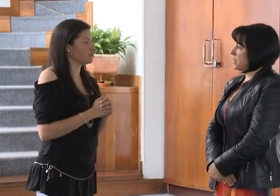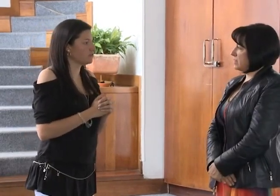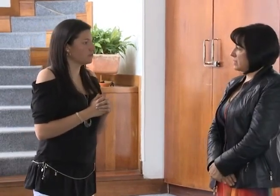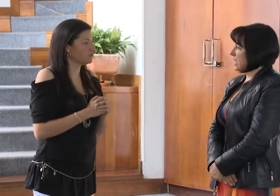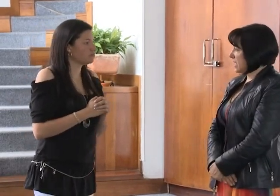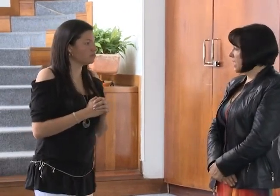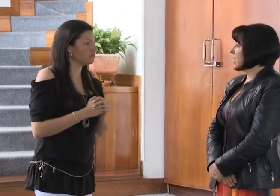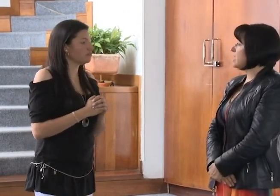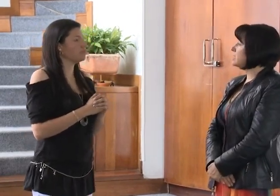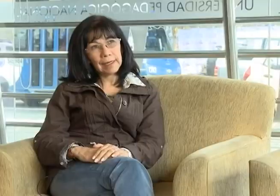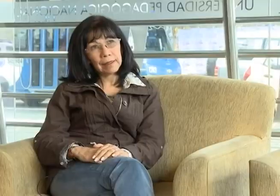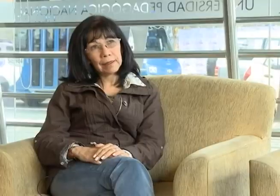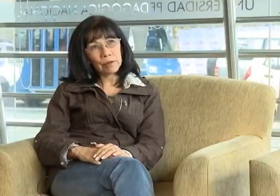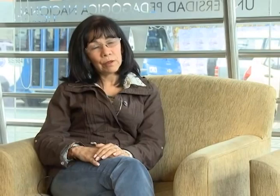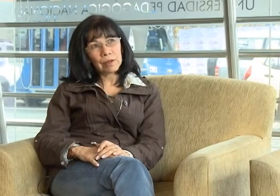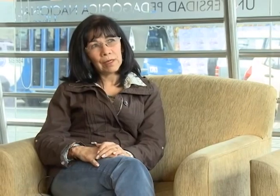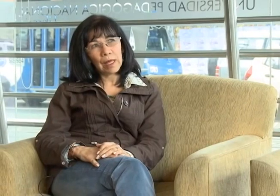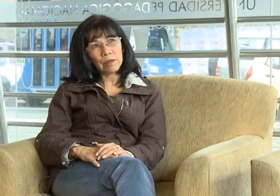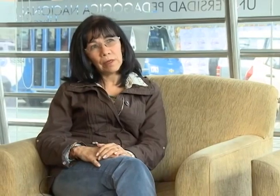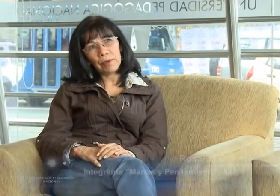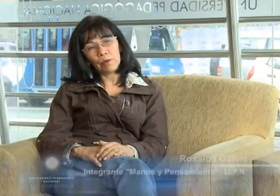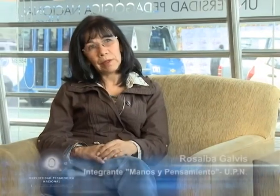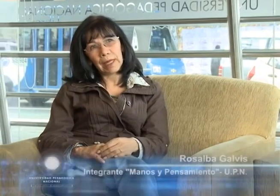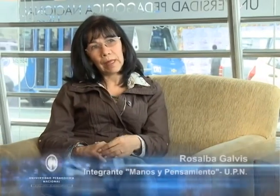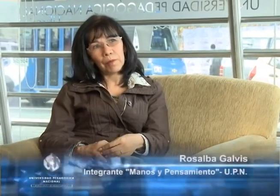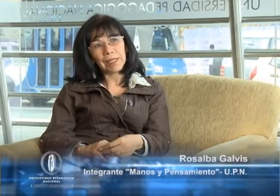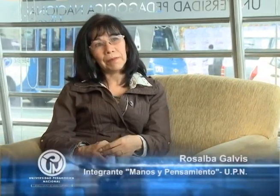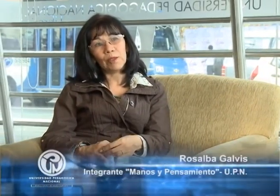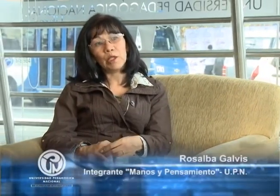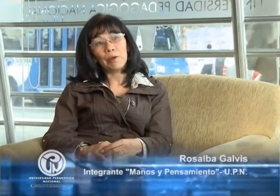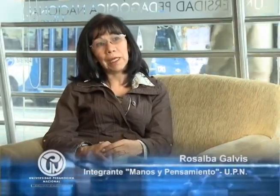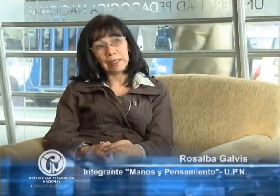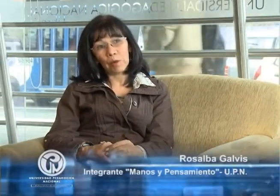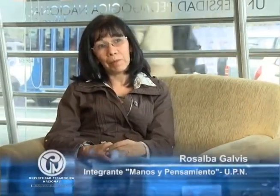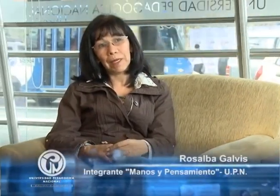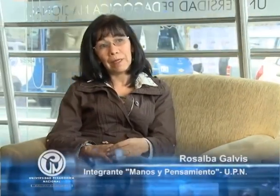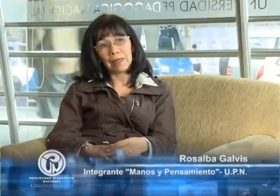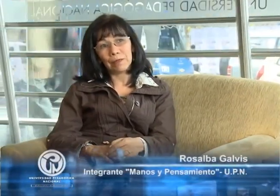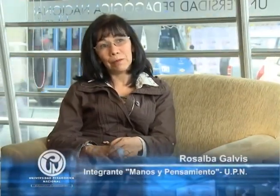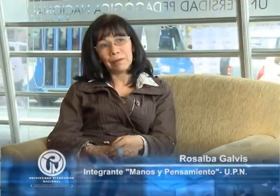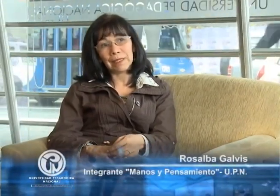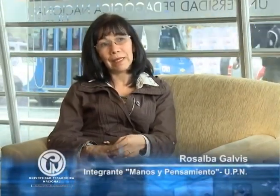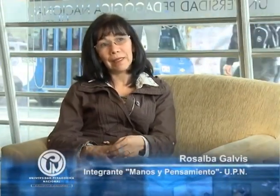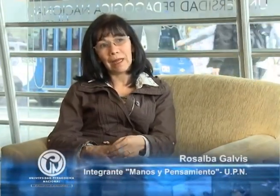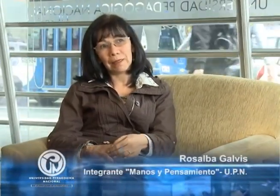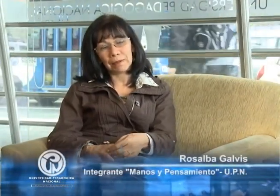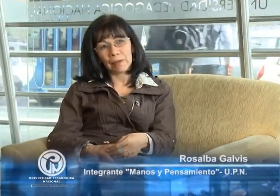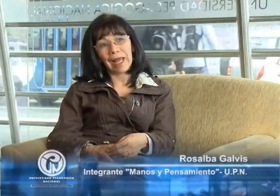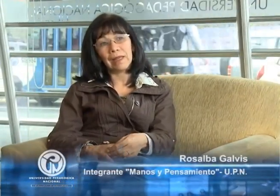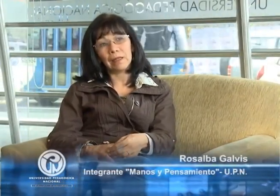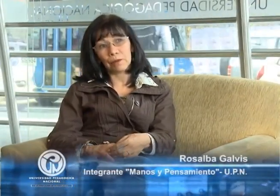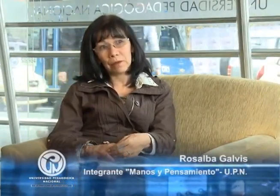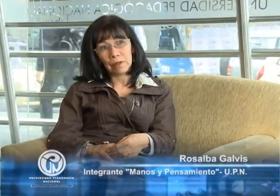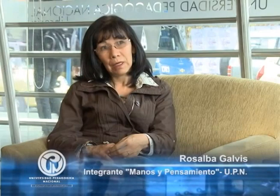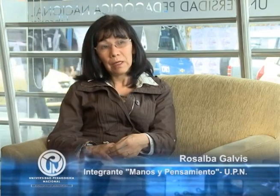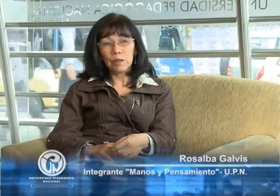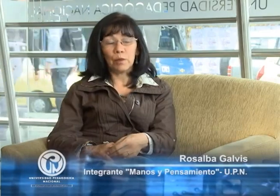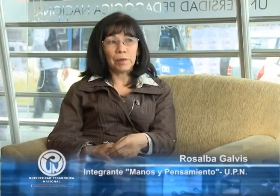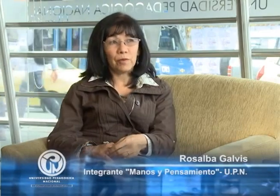diferentes carreras. Los grados de dificultad, o más bien los niveles de complejidad, son bastante altos y son